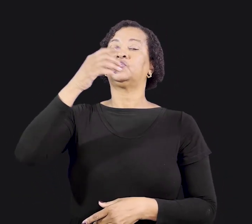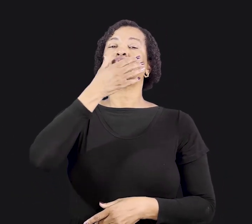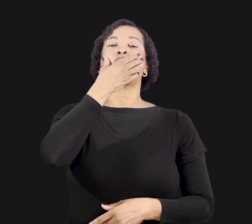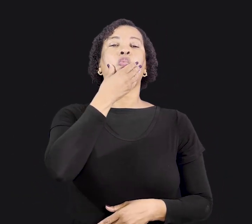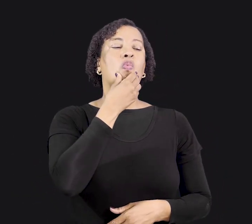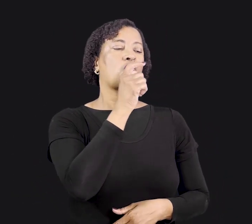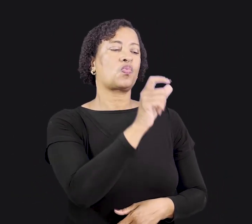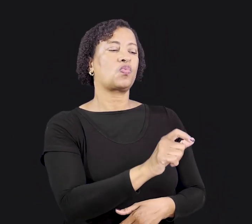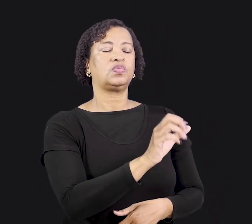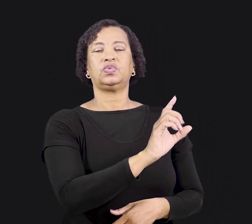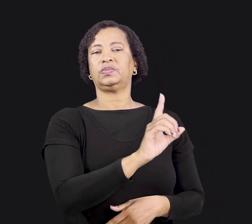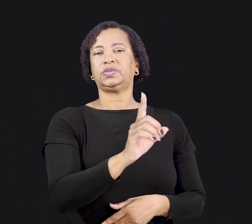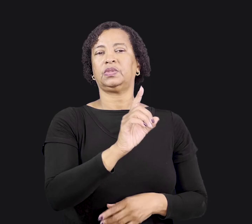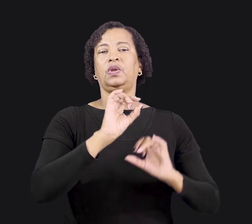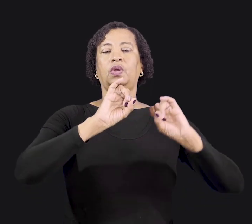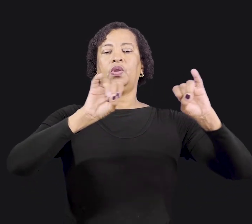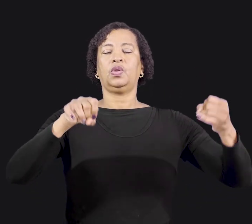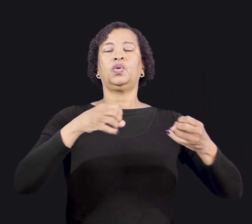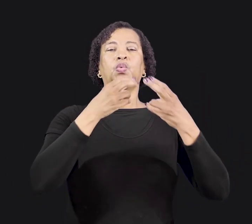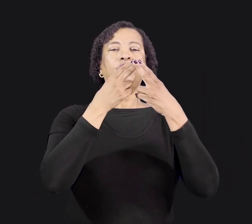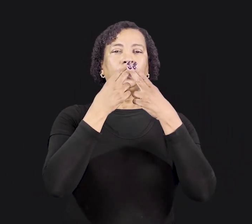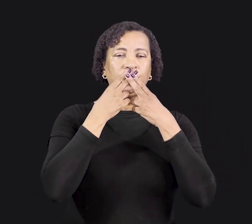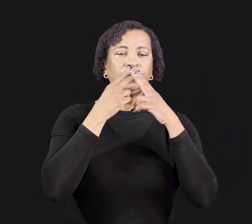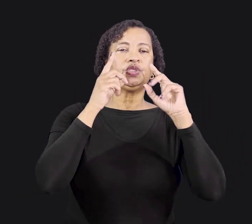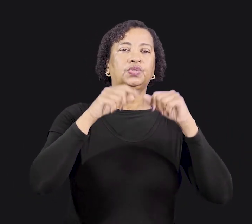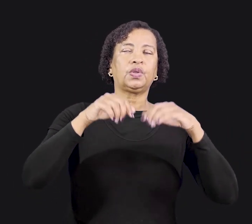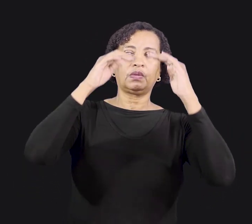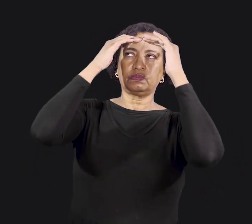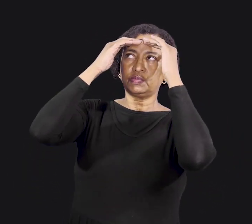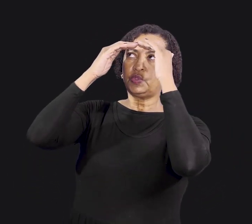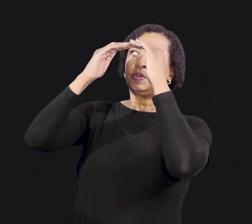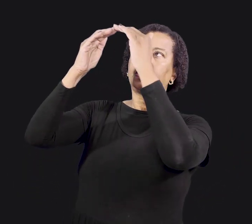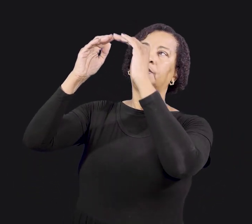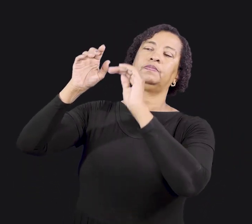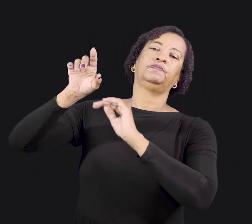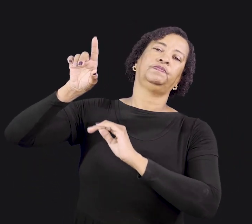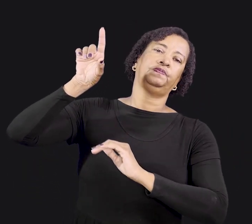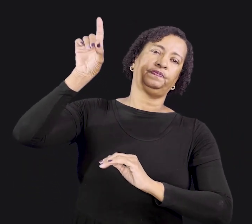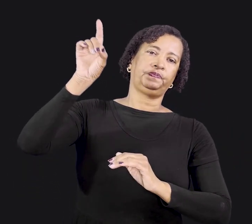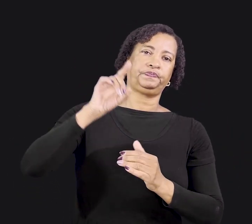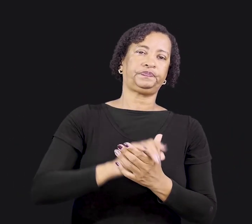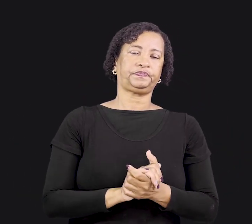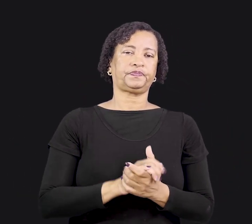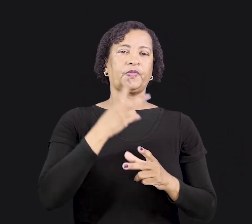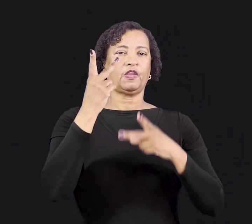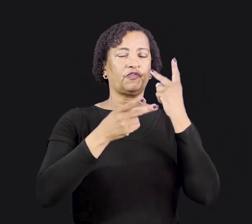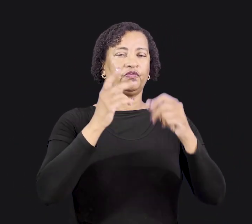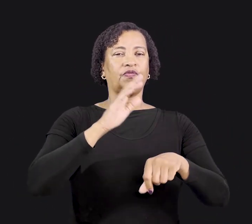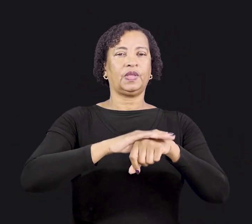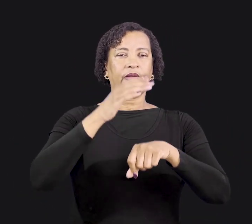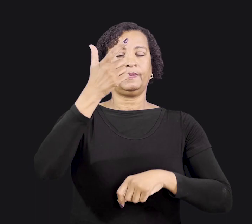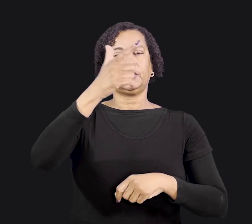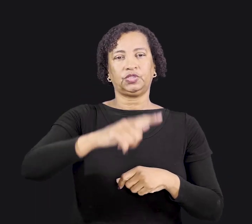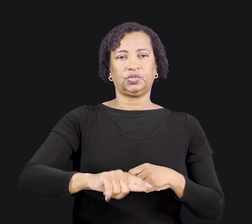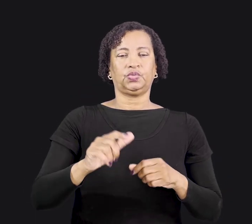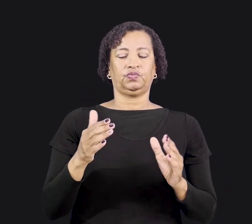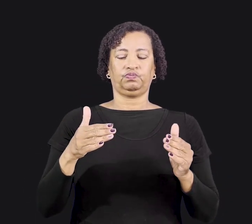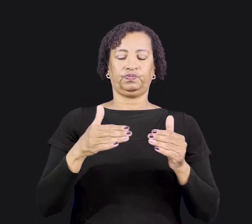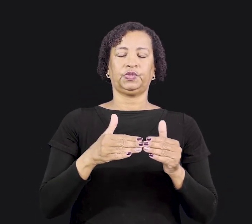homens. O jejum é também uma disciplina espiritual vertical. Vou falar mais uma vez para enfatizar.